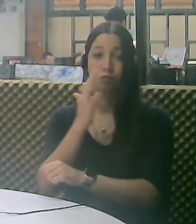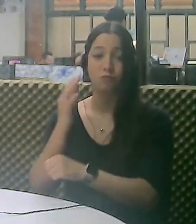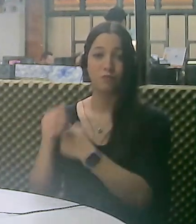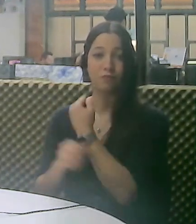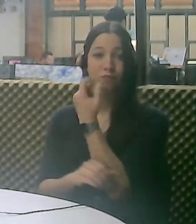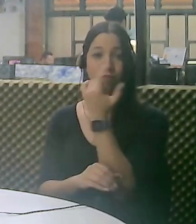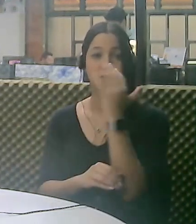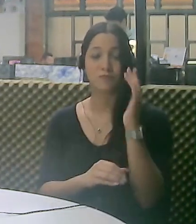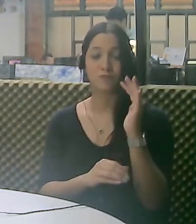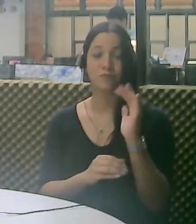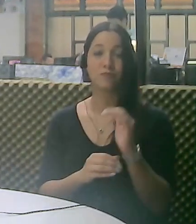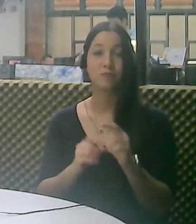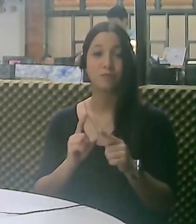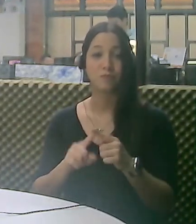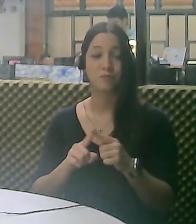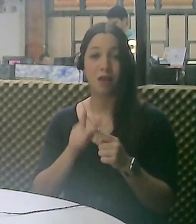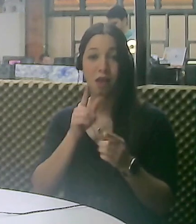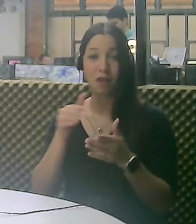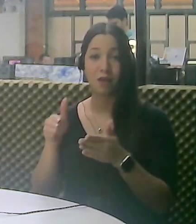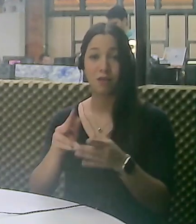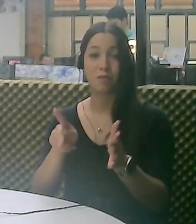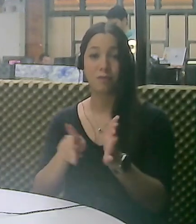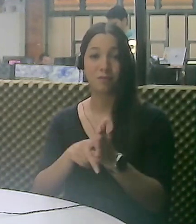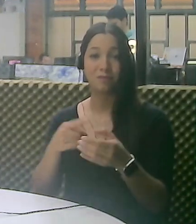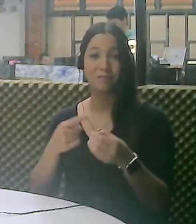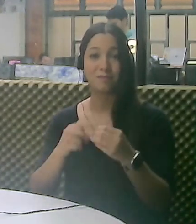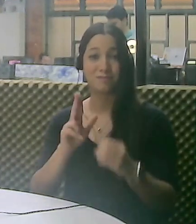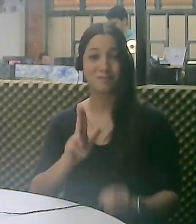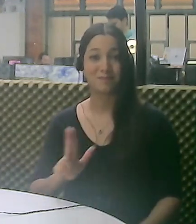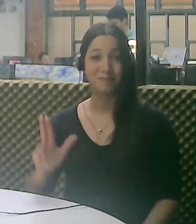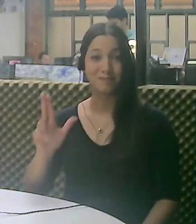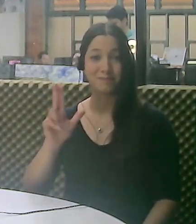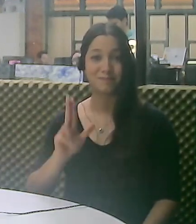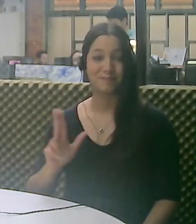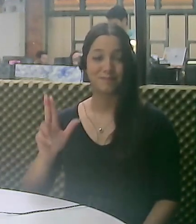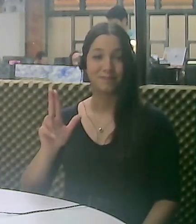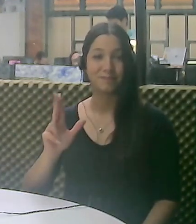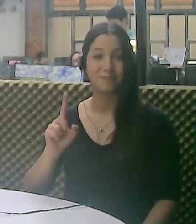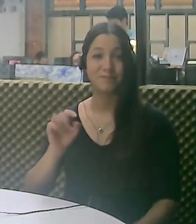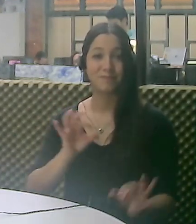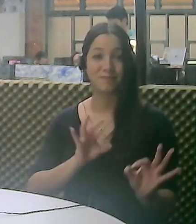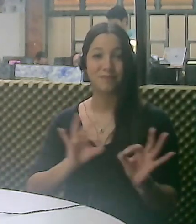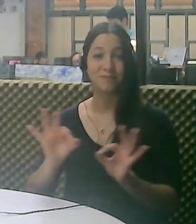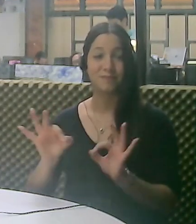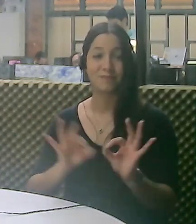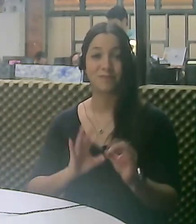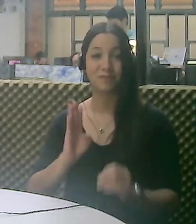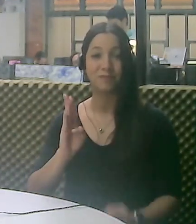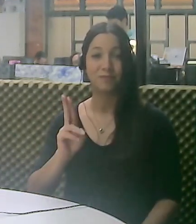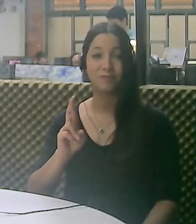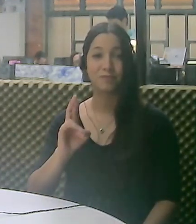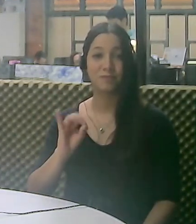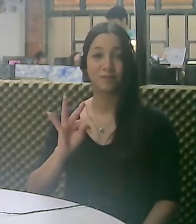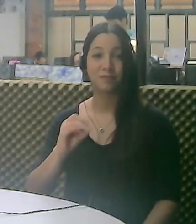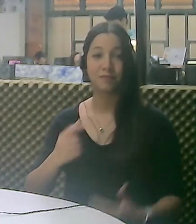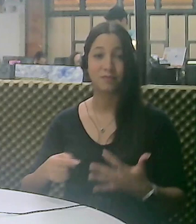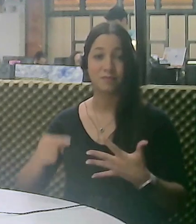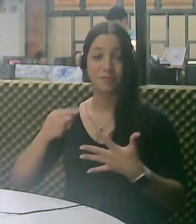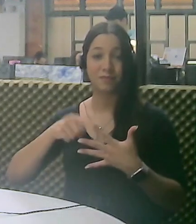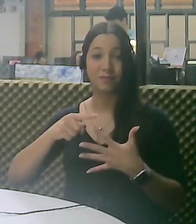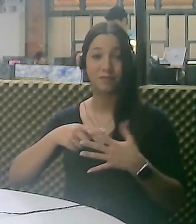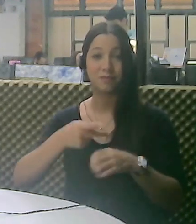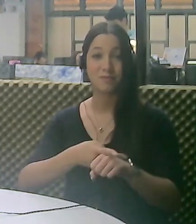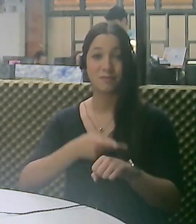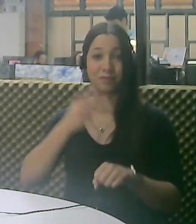e as matas ciliares dos rios que abastecem Uberlândia. É o programa Buriti, que ficou em segundo lugar em um